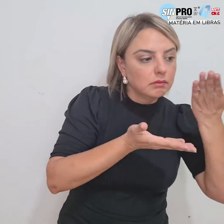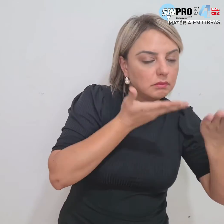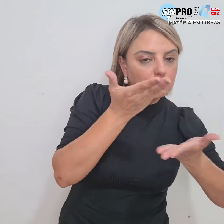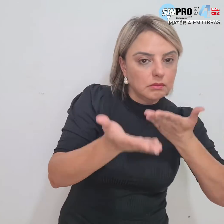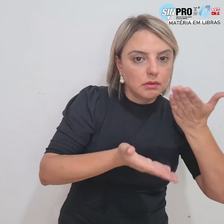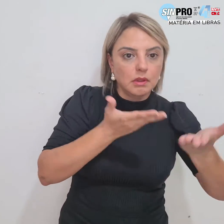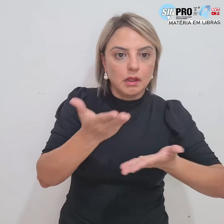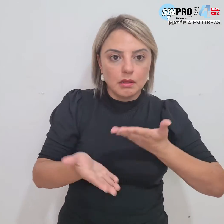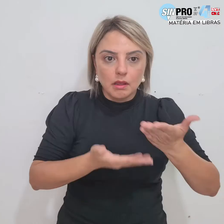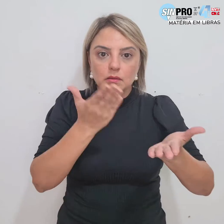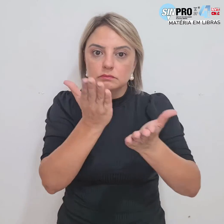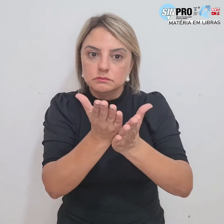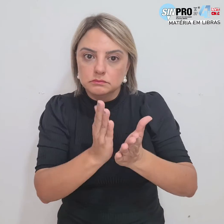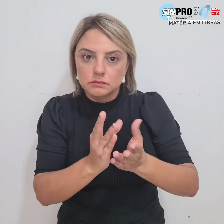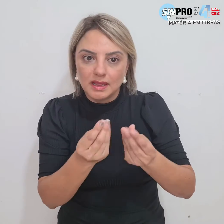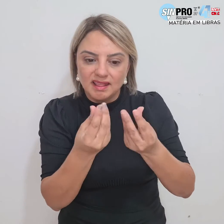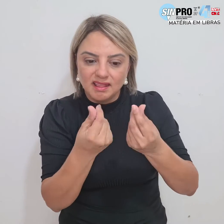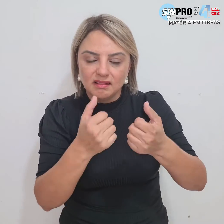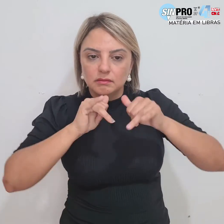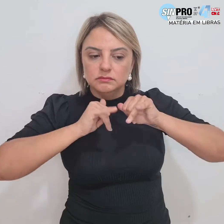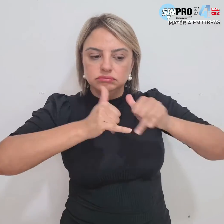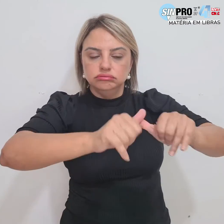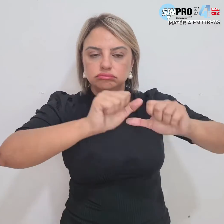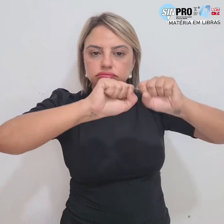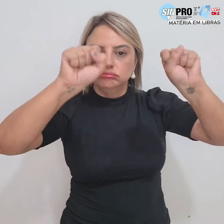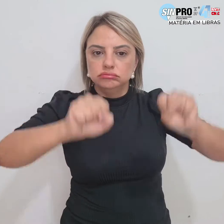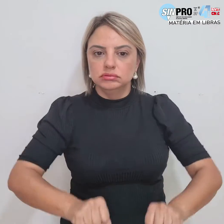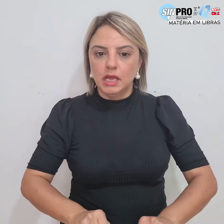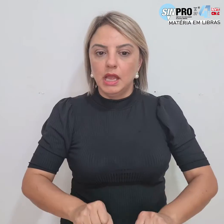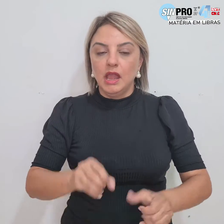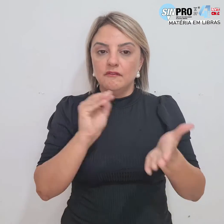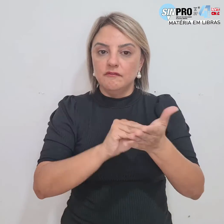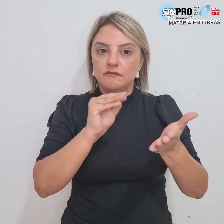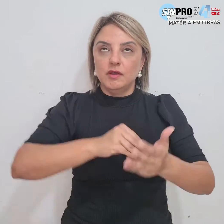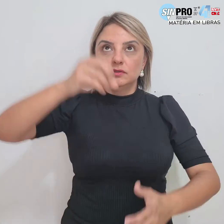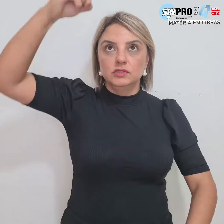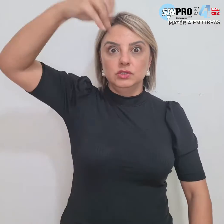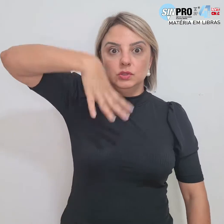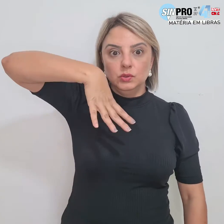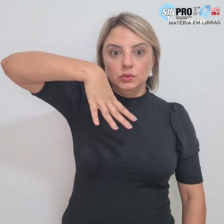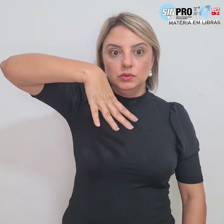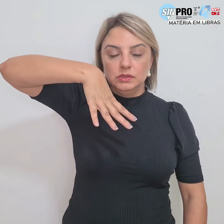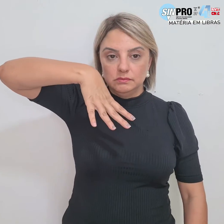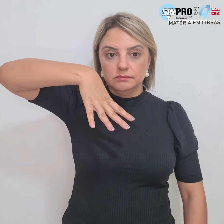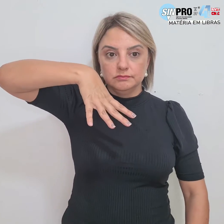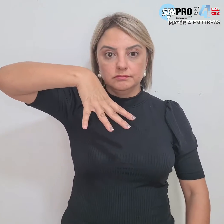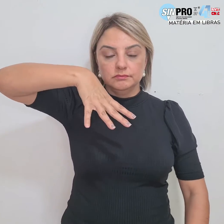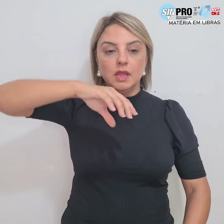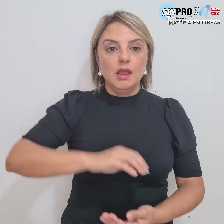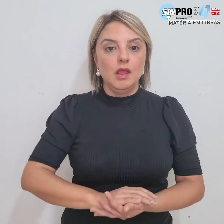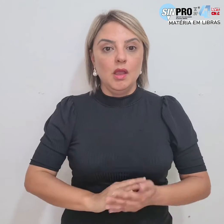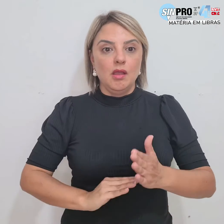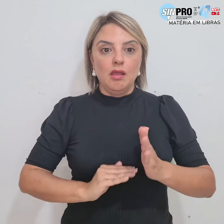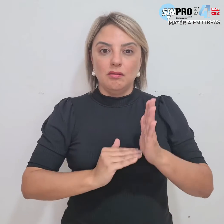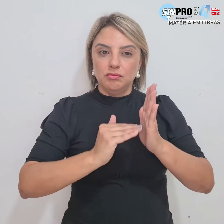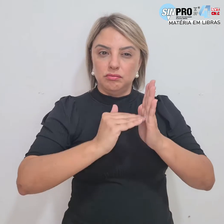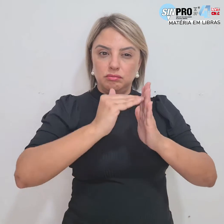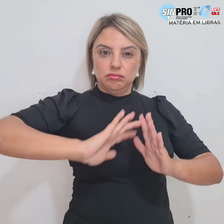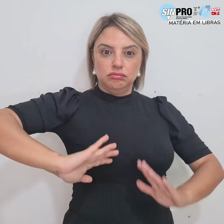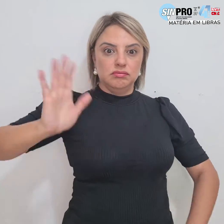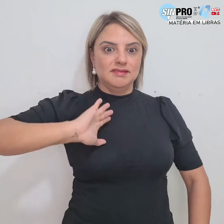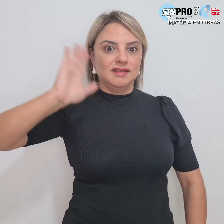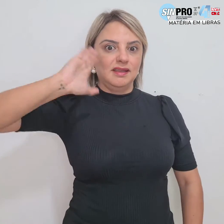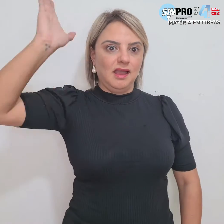piora do atendimento, a deterioração do sistema elétrico, o desabastecimento, os apagões, a